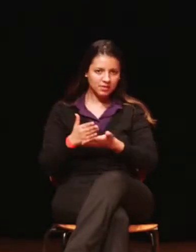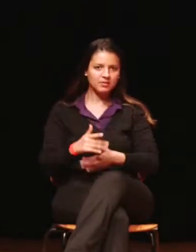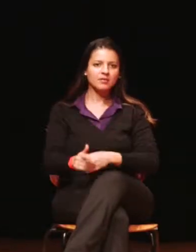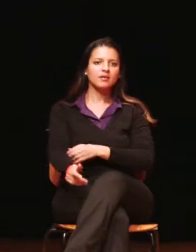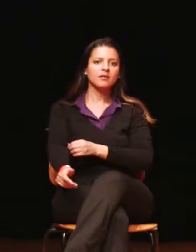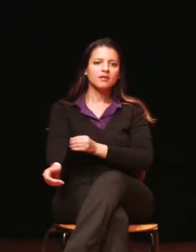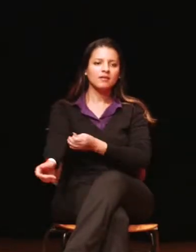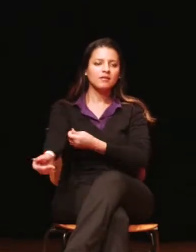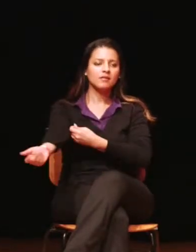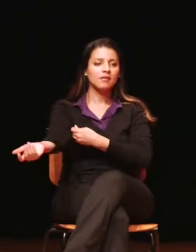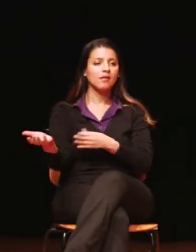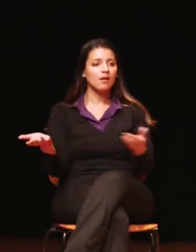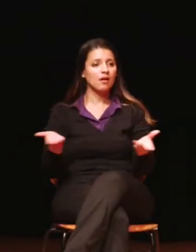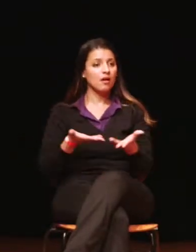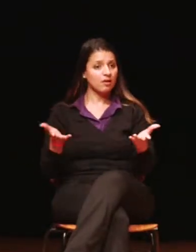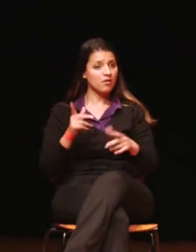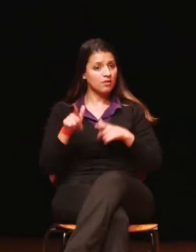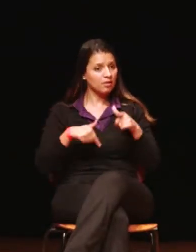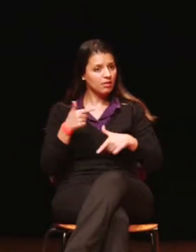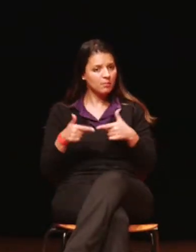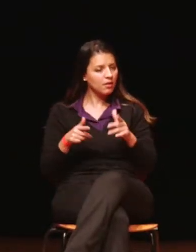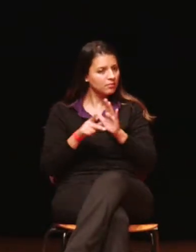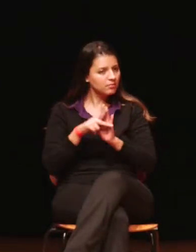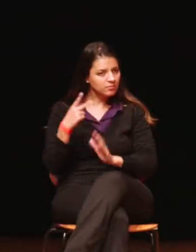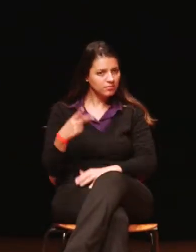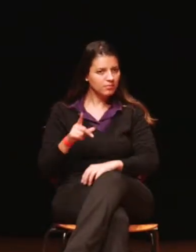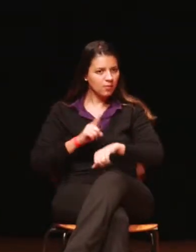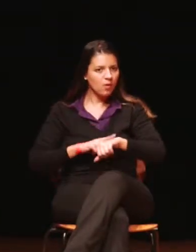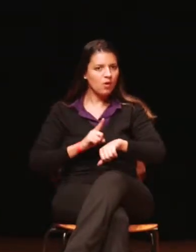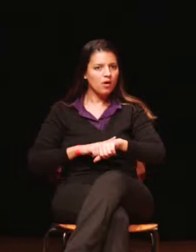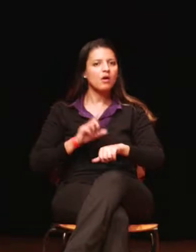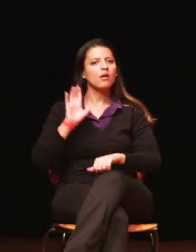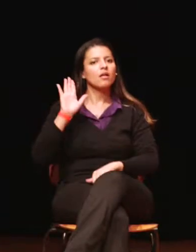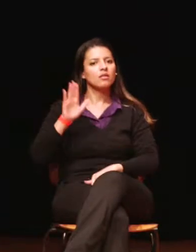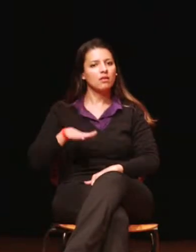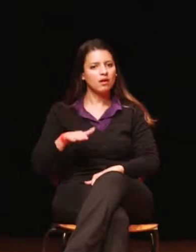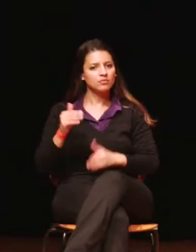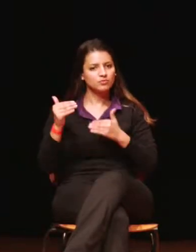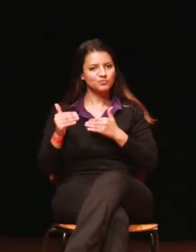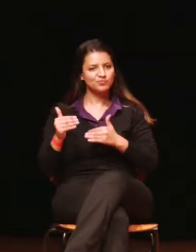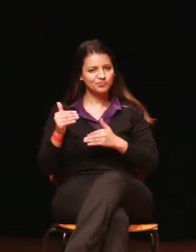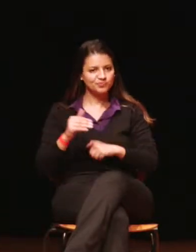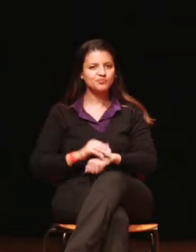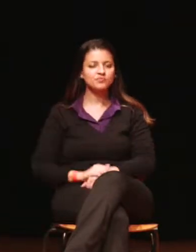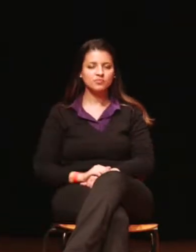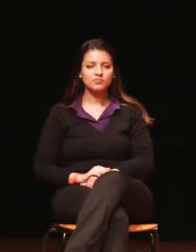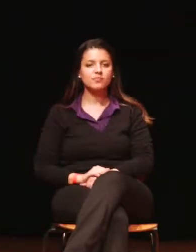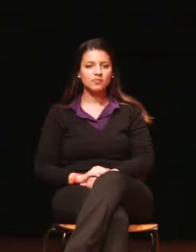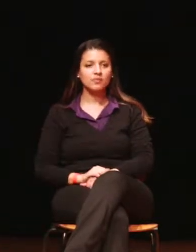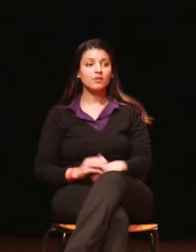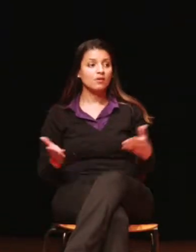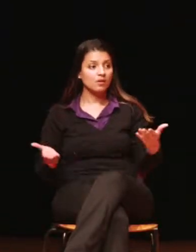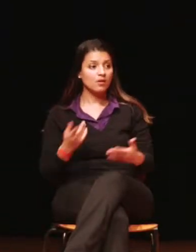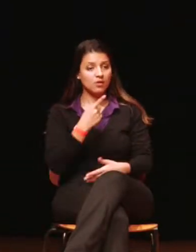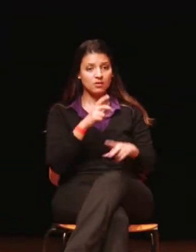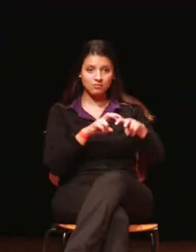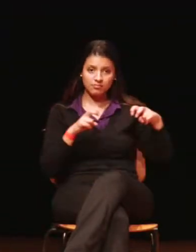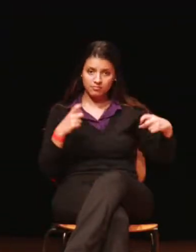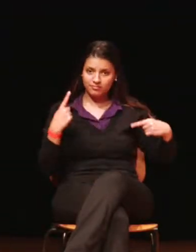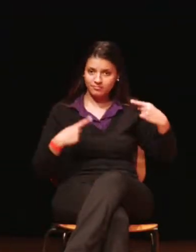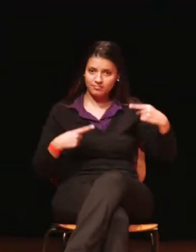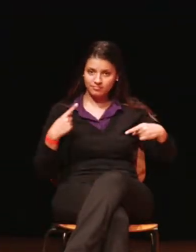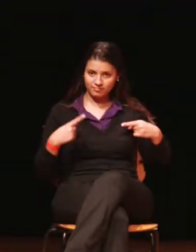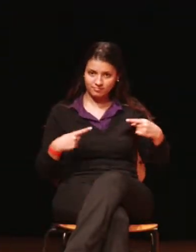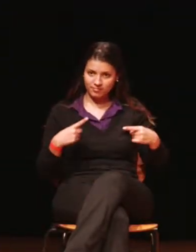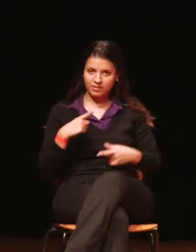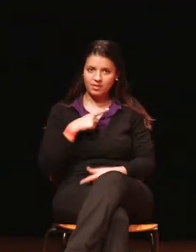A gente vai dar início agora aos trabalhos da tarde. Nessa mesa a gente vai ter a